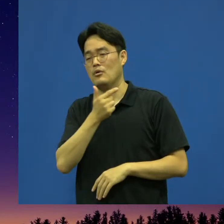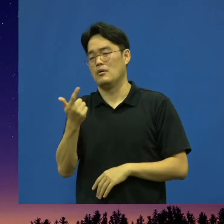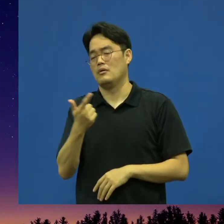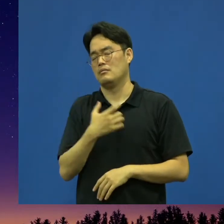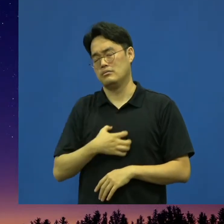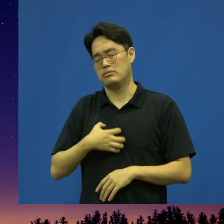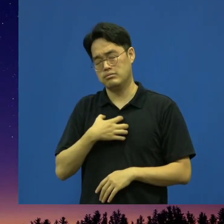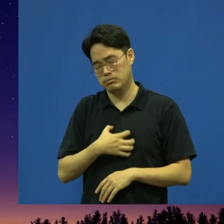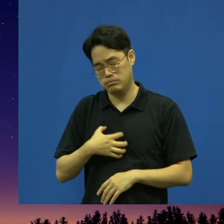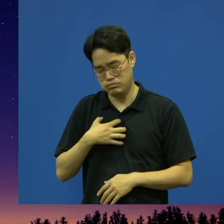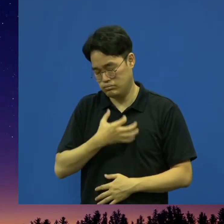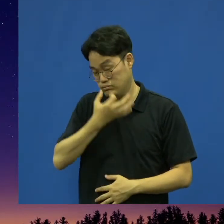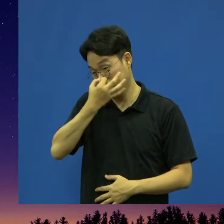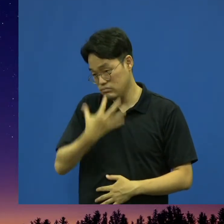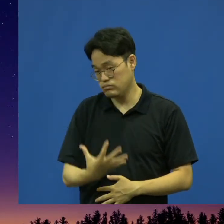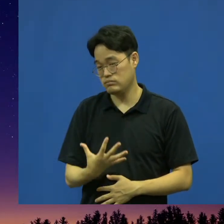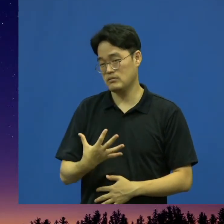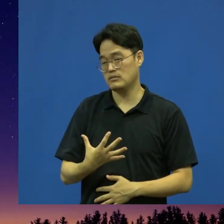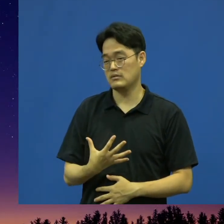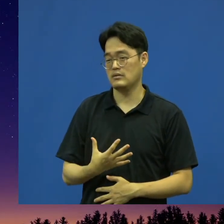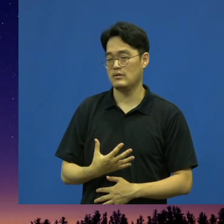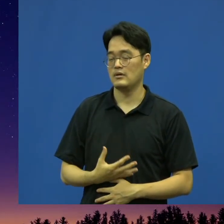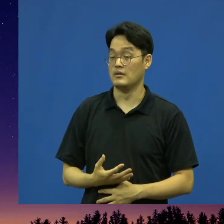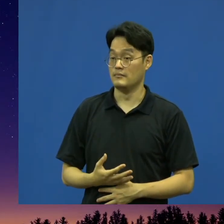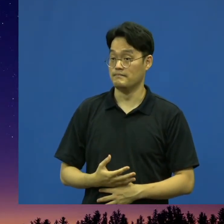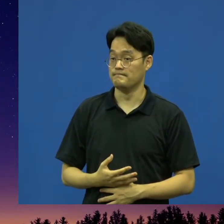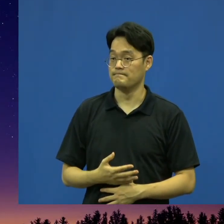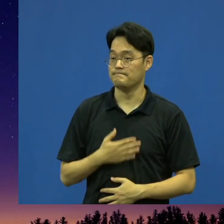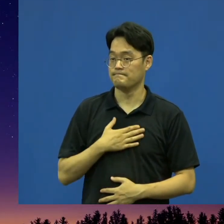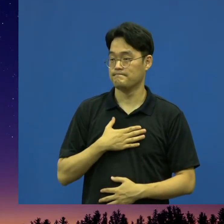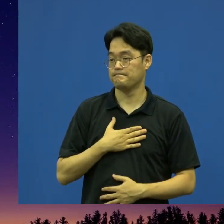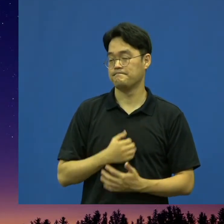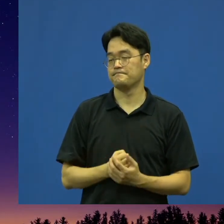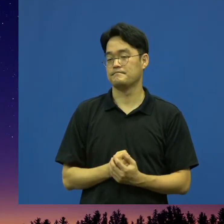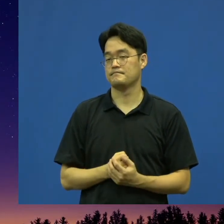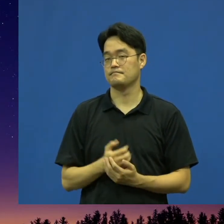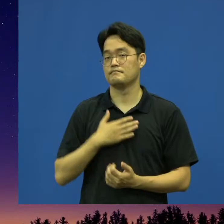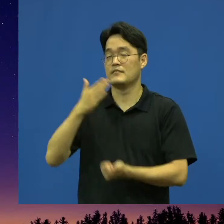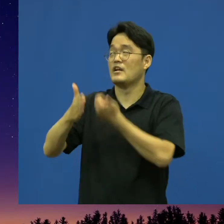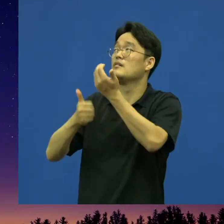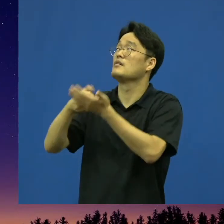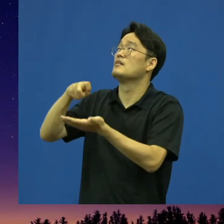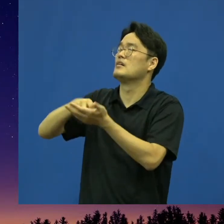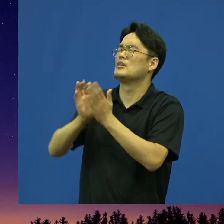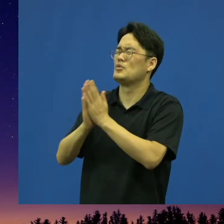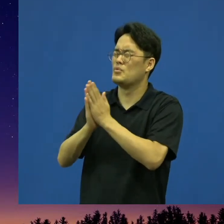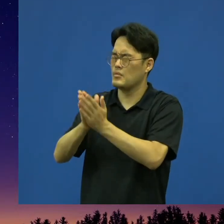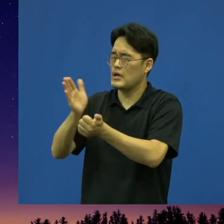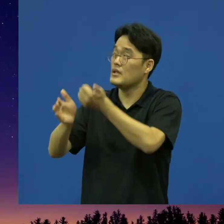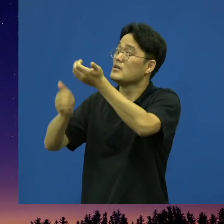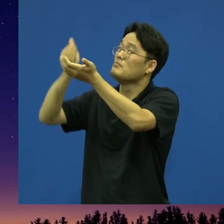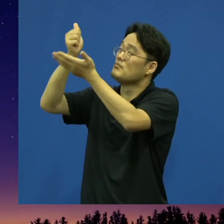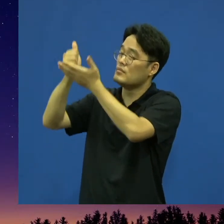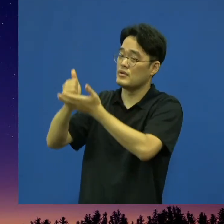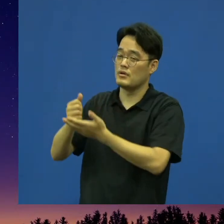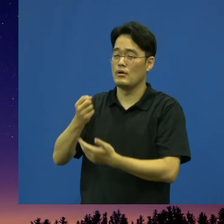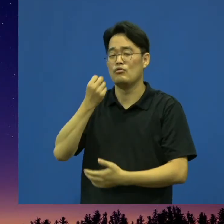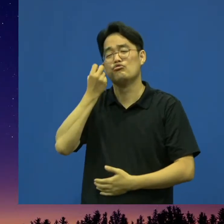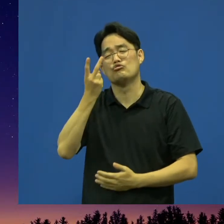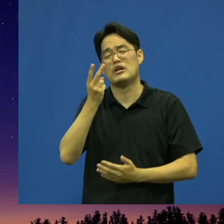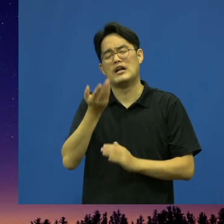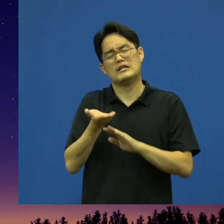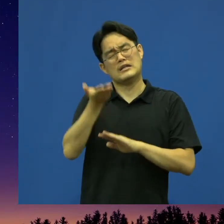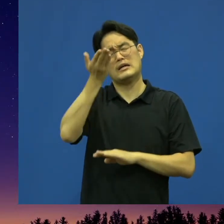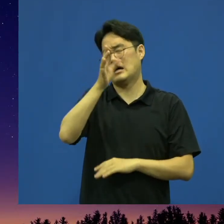일인가? 너무너무 분하고 견딜 수 없었어요. 제가 하나님 앞에 기도했어요. 하나님, 2달 이상은 안